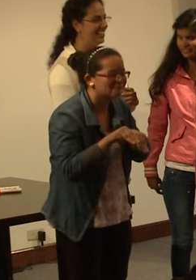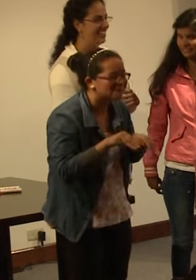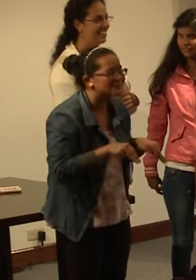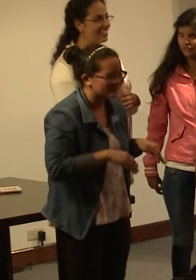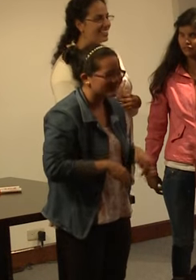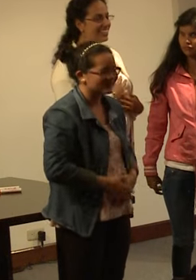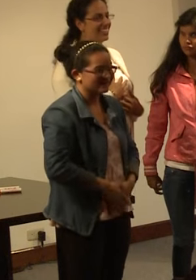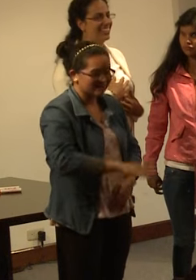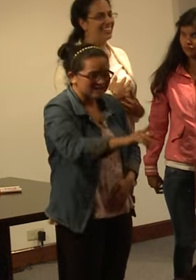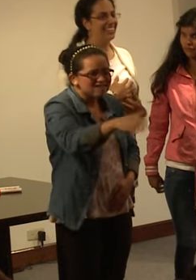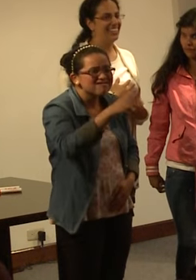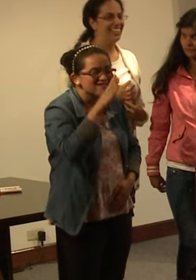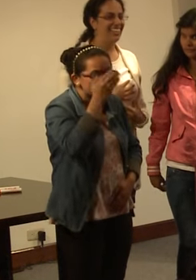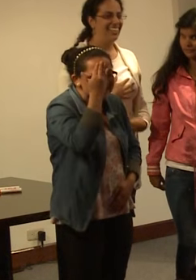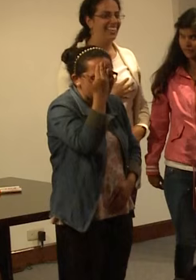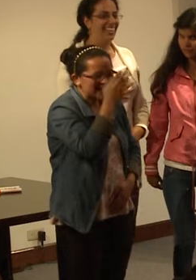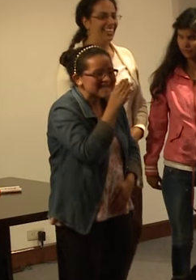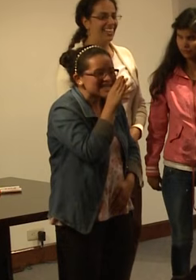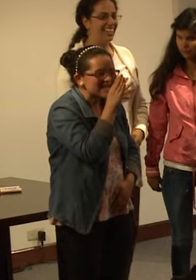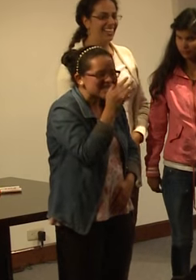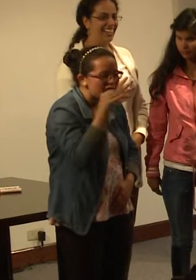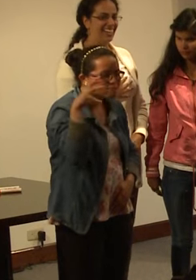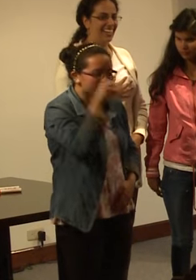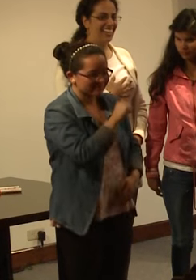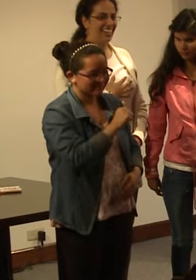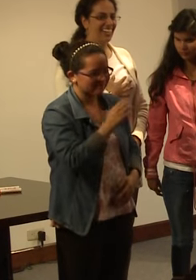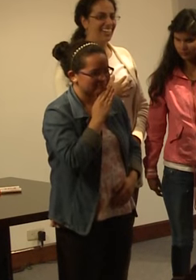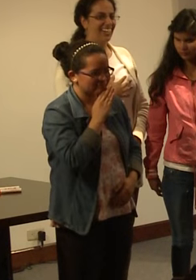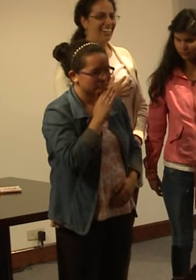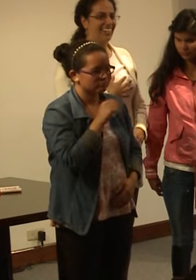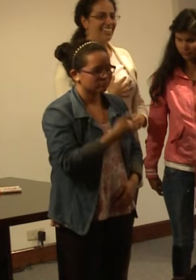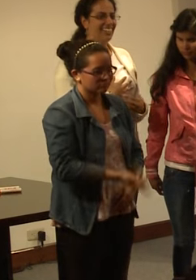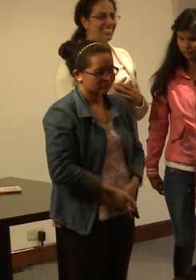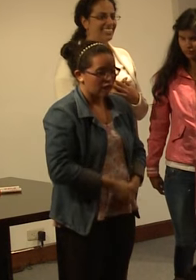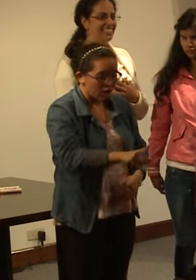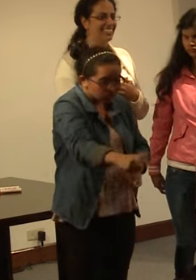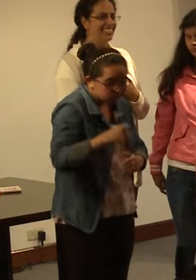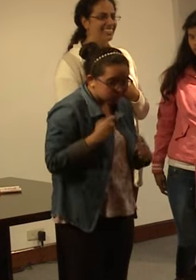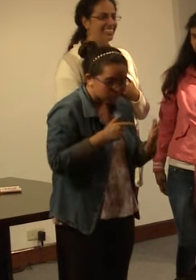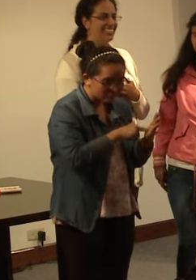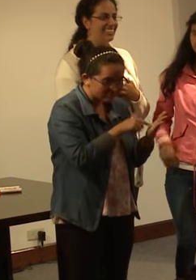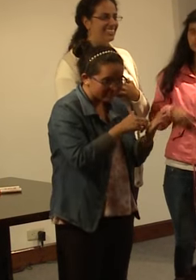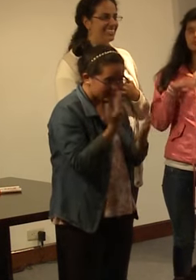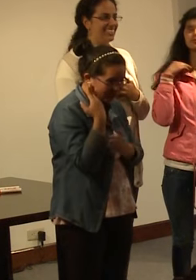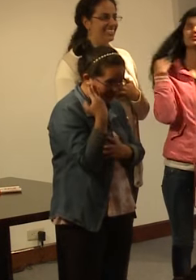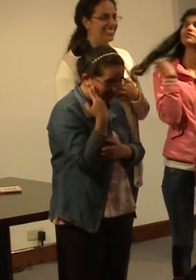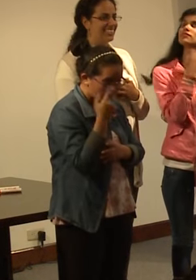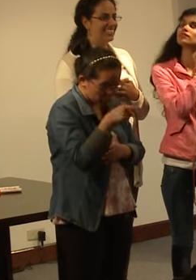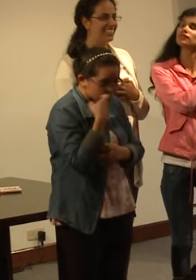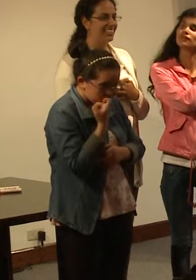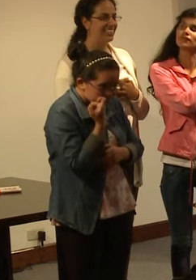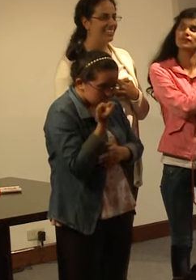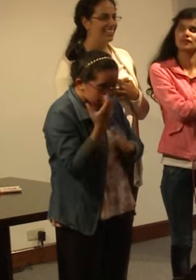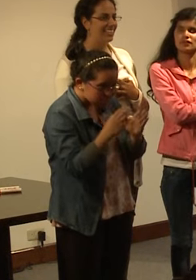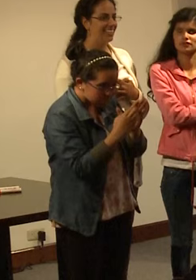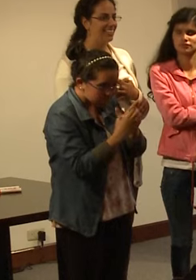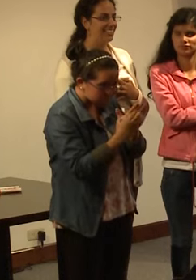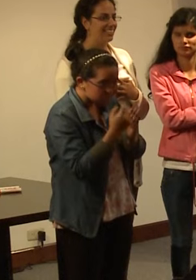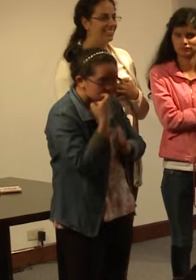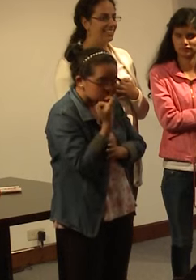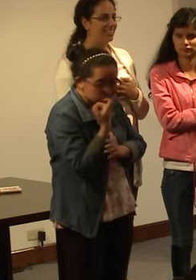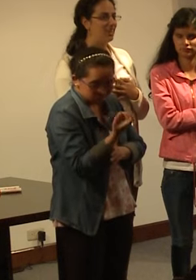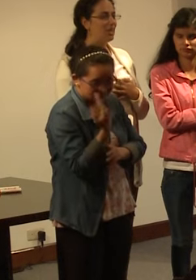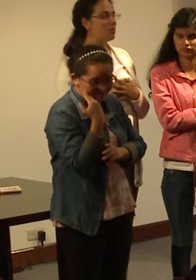¿Quién sabe qué imagen es? Ahora me la van a mostrar diferente. ¿Tienen la pregunta en celular? ¿Sí? Busquen la imagen y me la muestran en